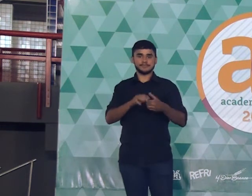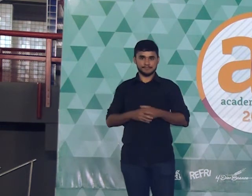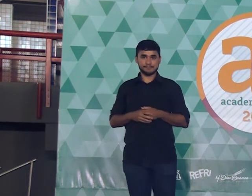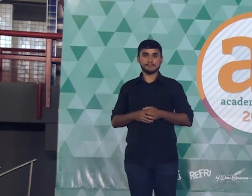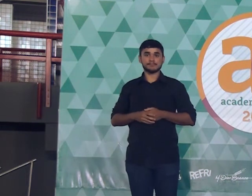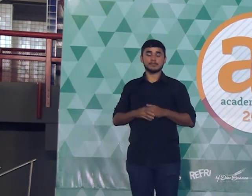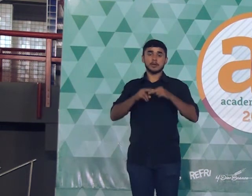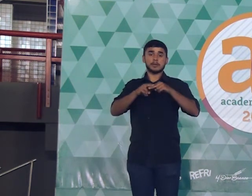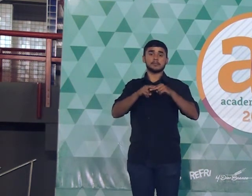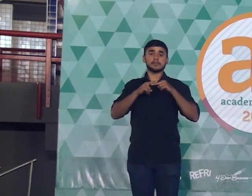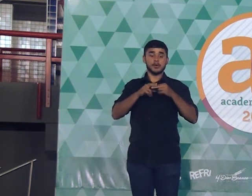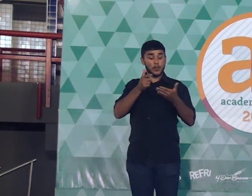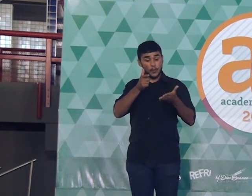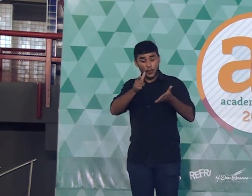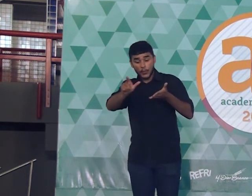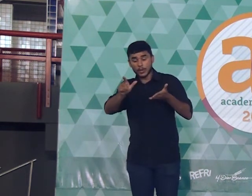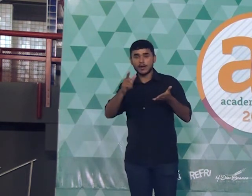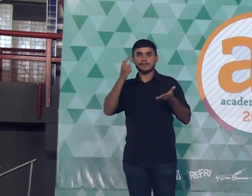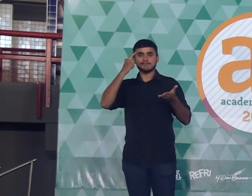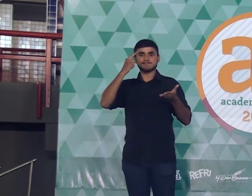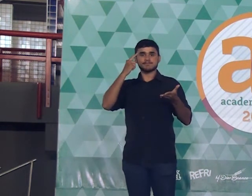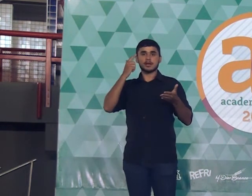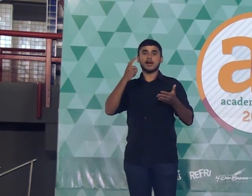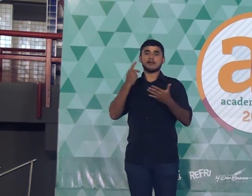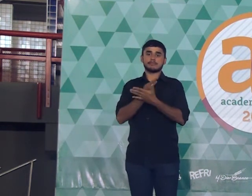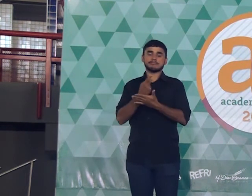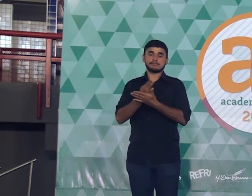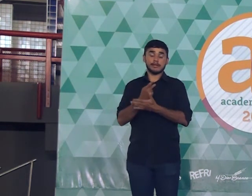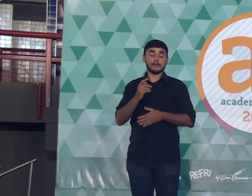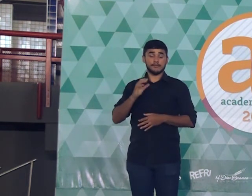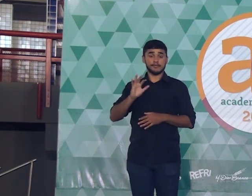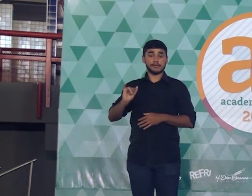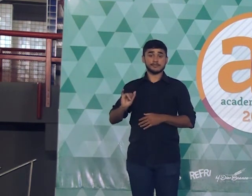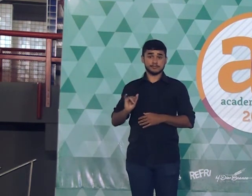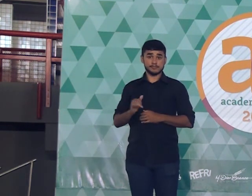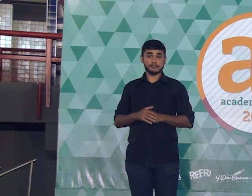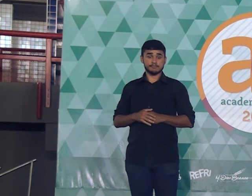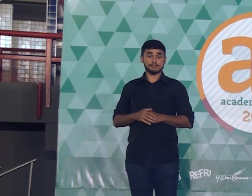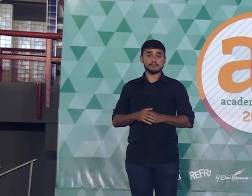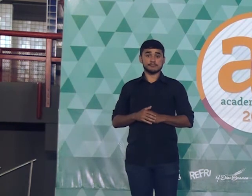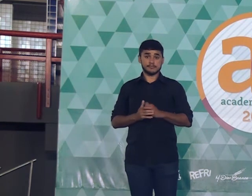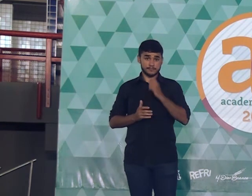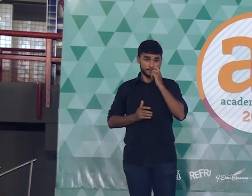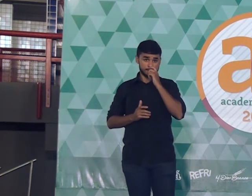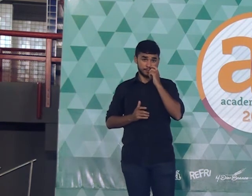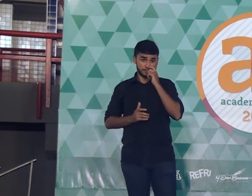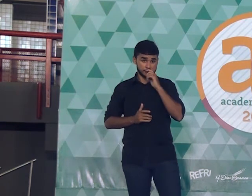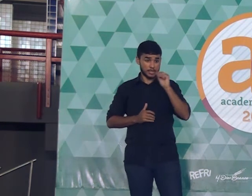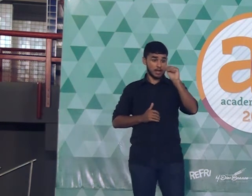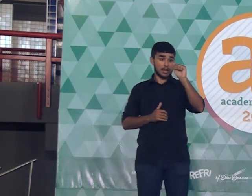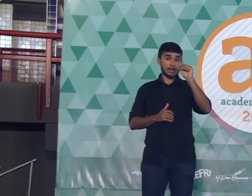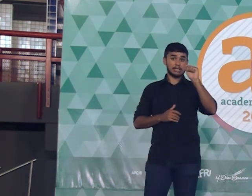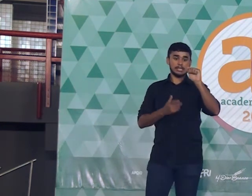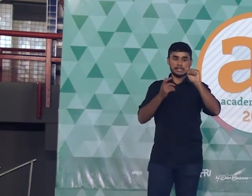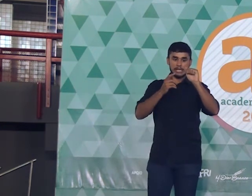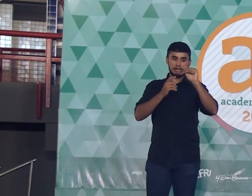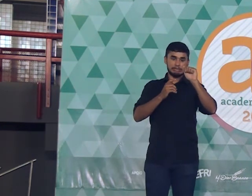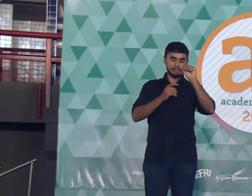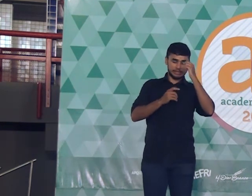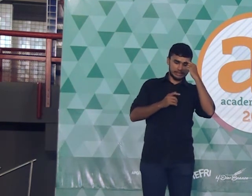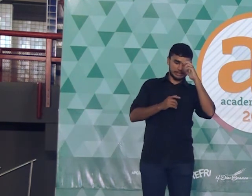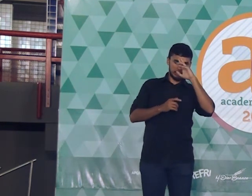E, normalmente, nessa outra resolução, você vai para o elemento distrator. E aí, o que é que você faz? Troca a resposta correta pela